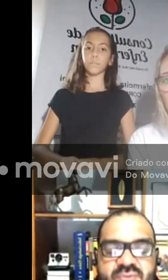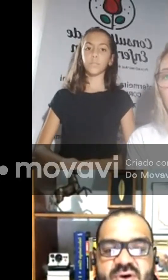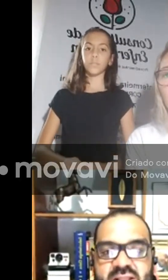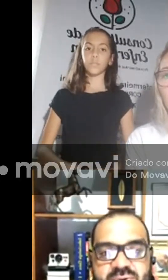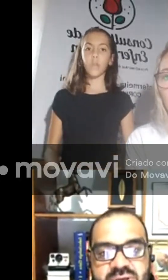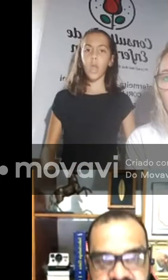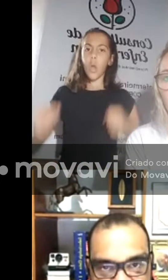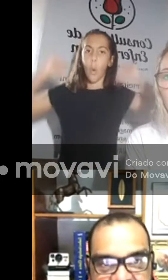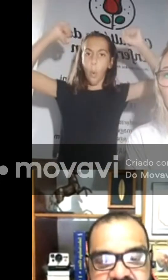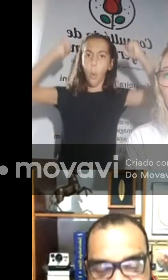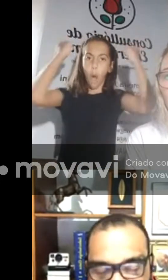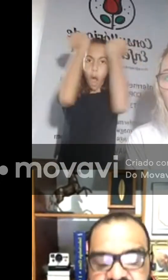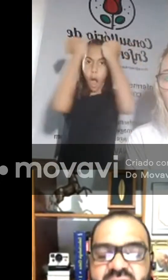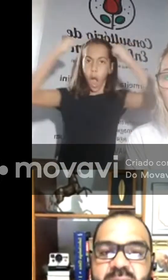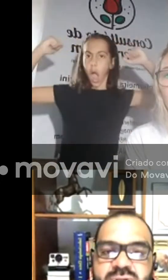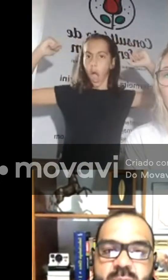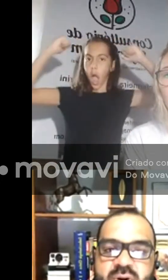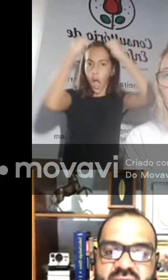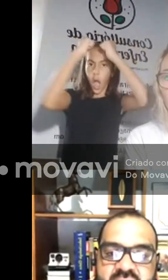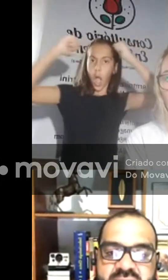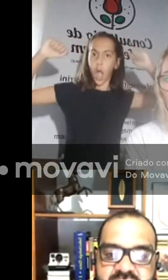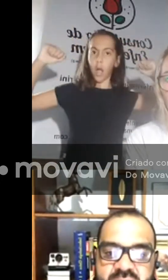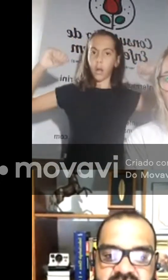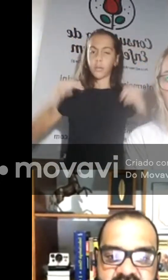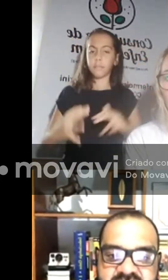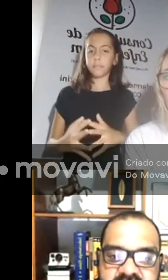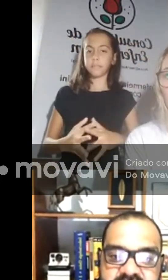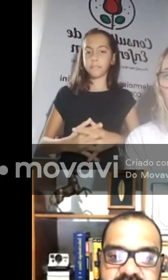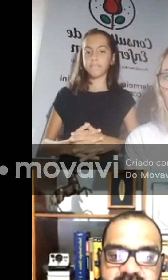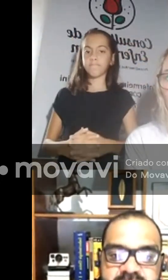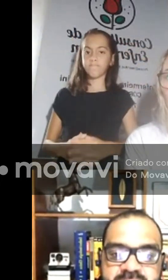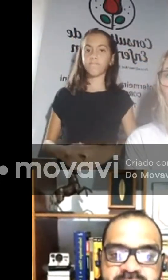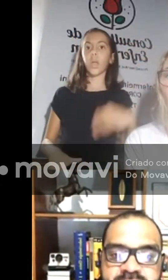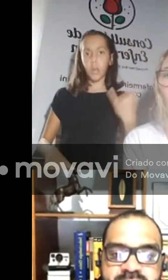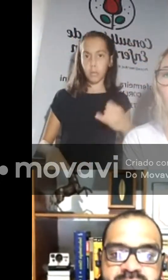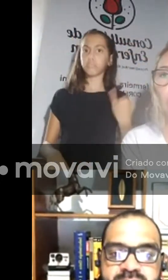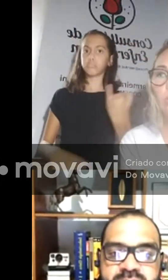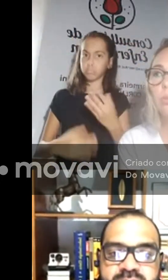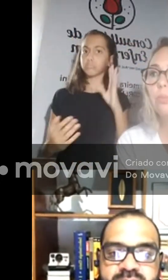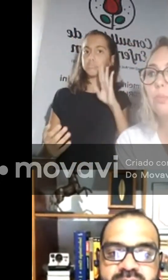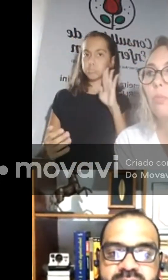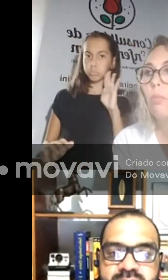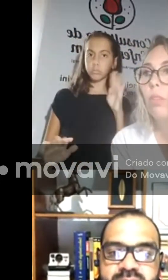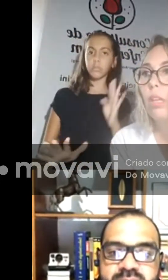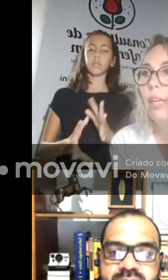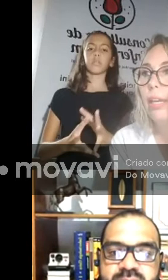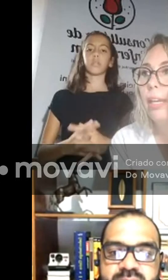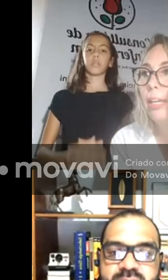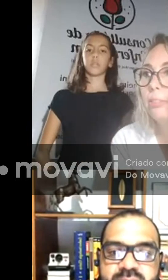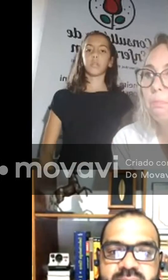isso é um fato. E já é cientificamente comprovado. Então é interessante. Ótimo.